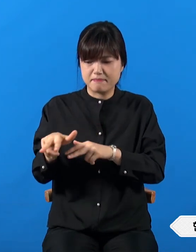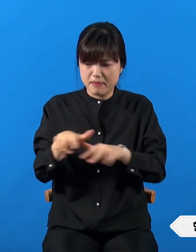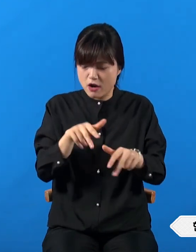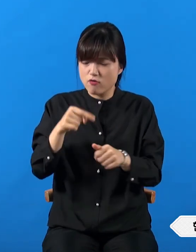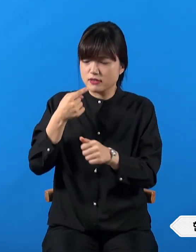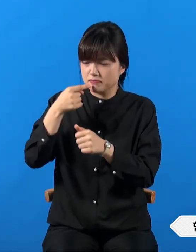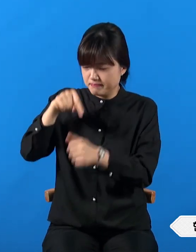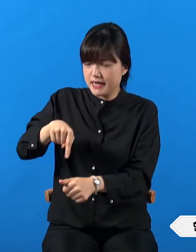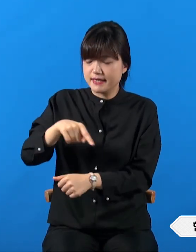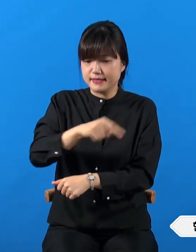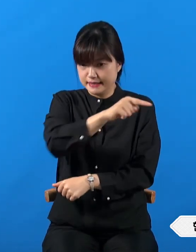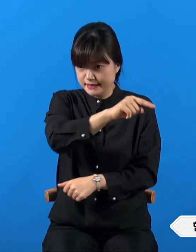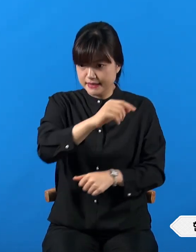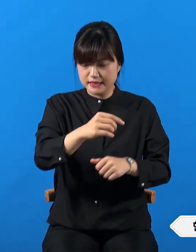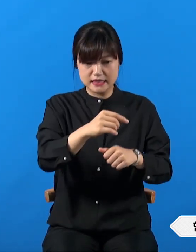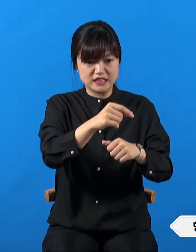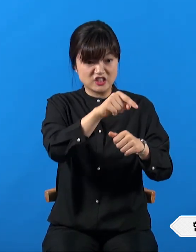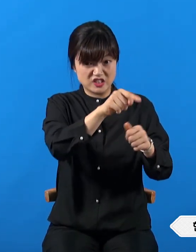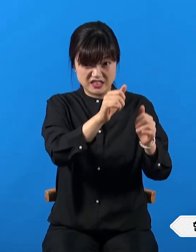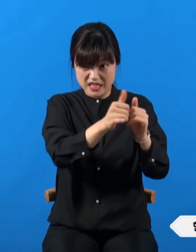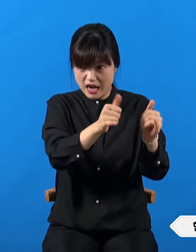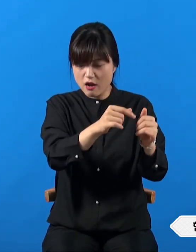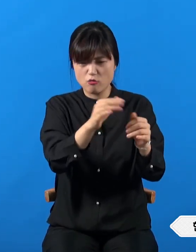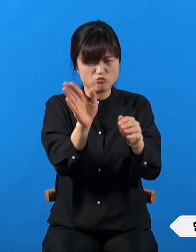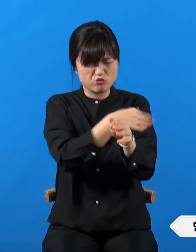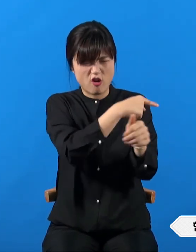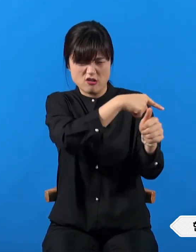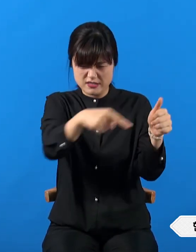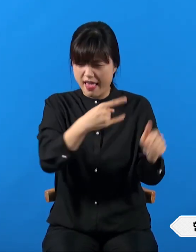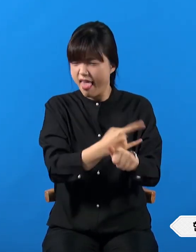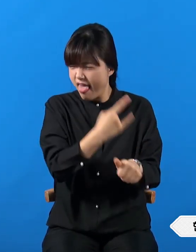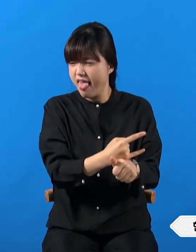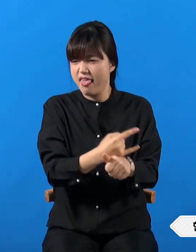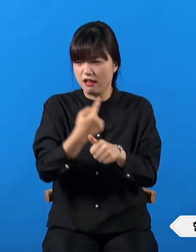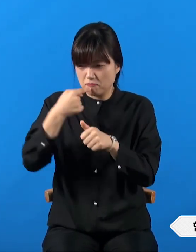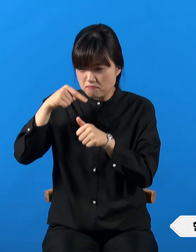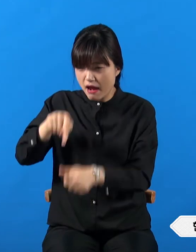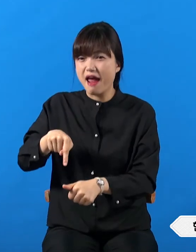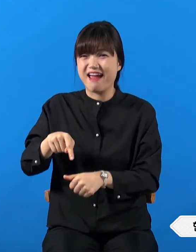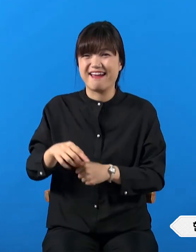즉각 명령을 내립니다. 저 사람들부터 먼저 공격하라.